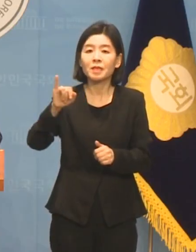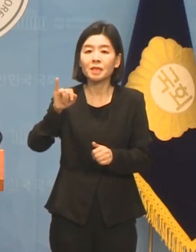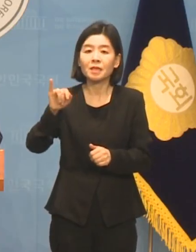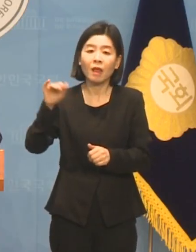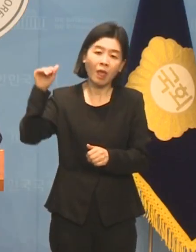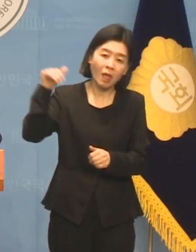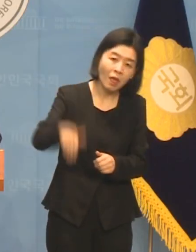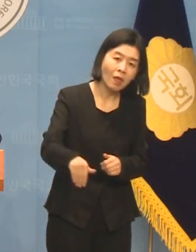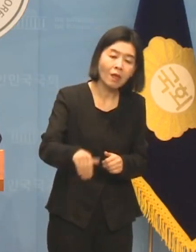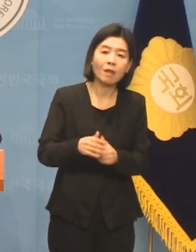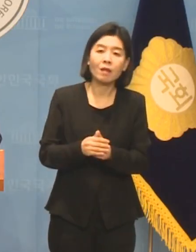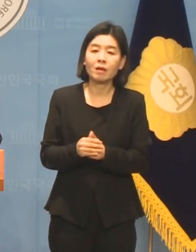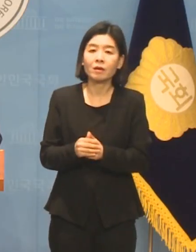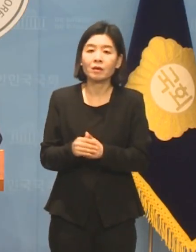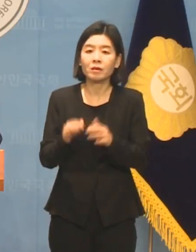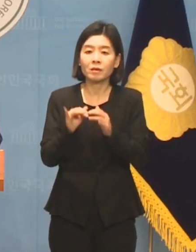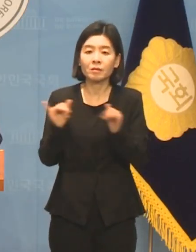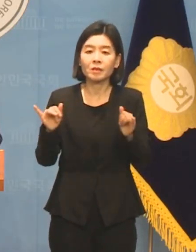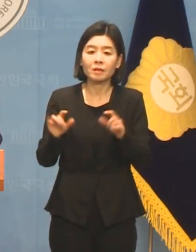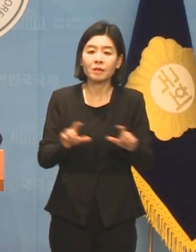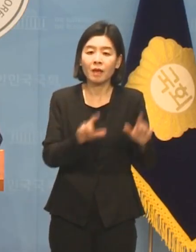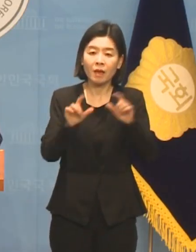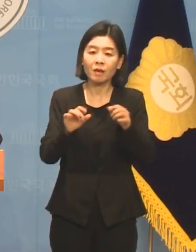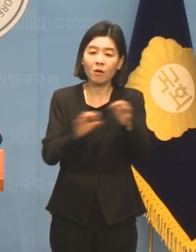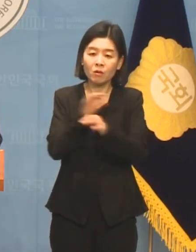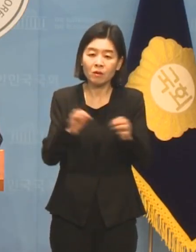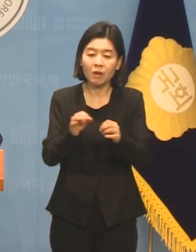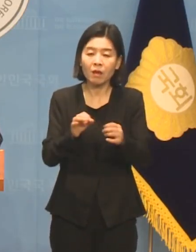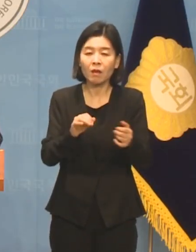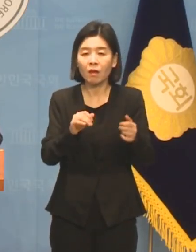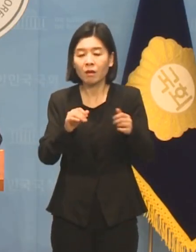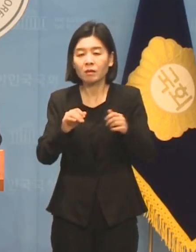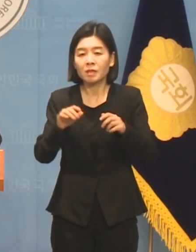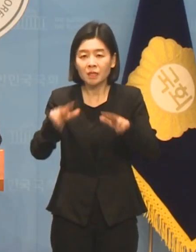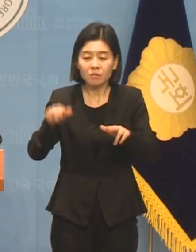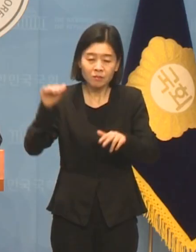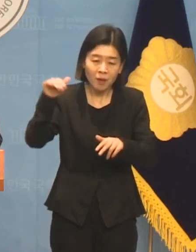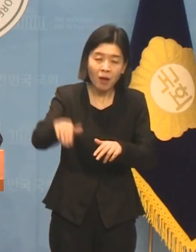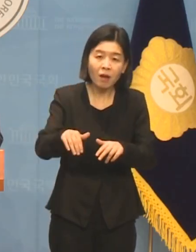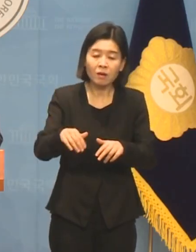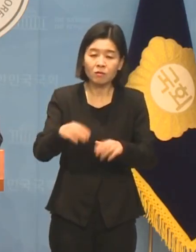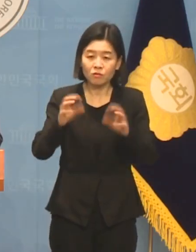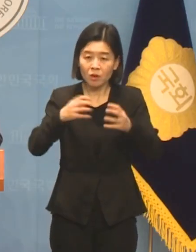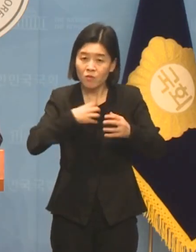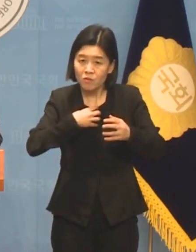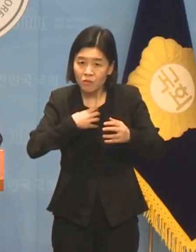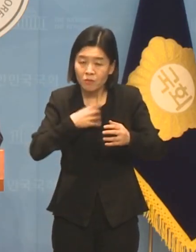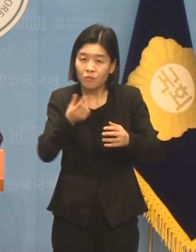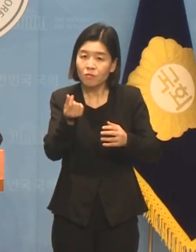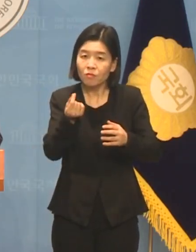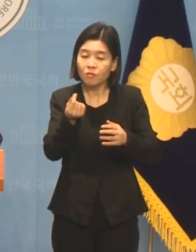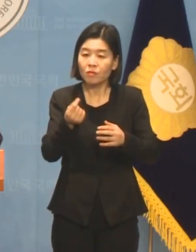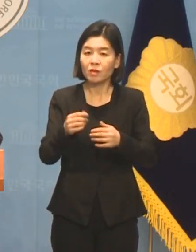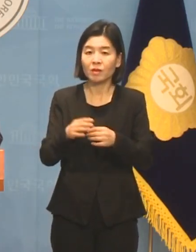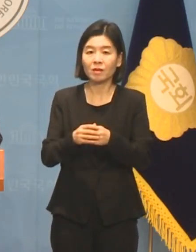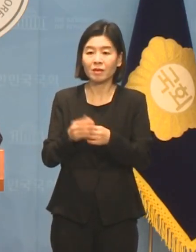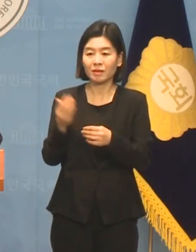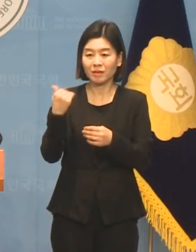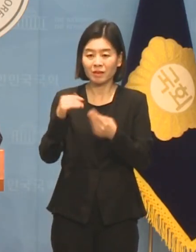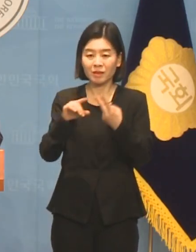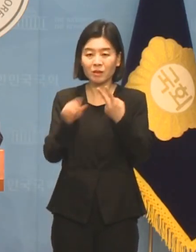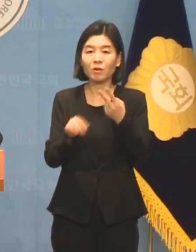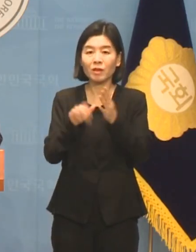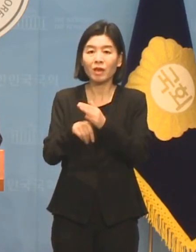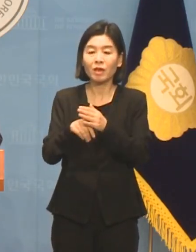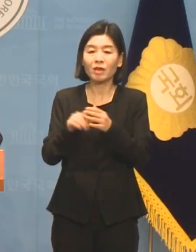이렇게 민생이 도탄에 빠지고 국가적 경제 위기인데 기재부는 지난 2월 유류세 인하 조치